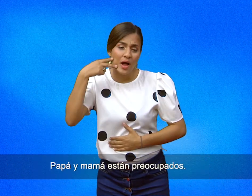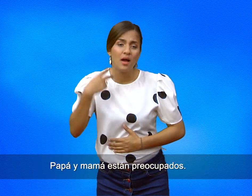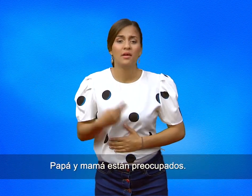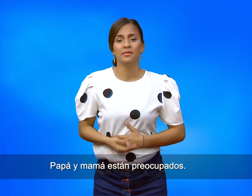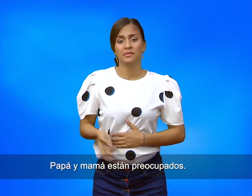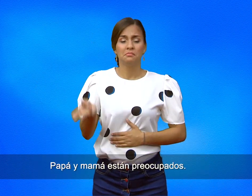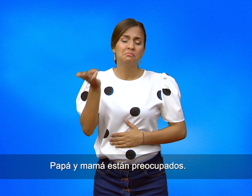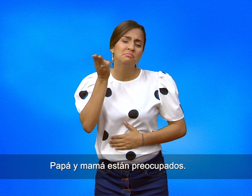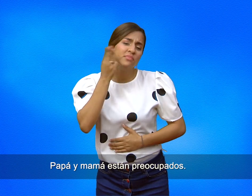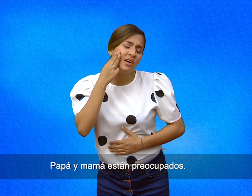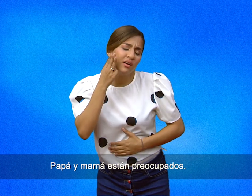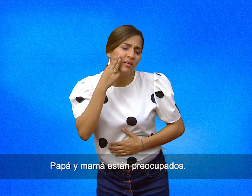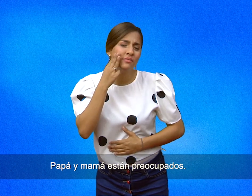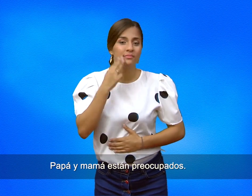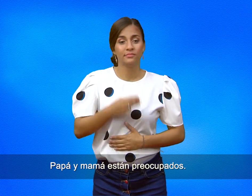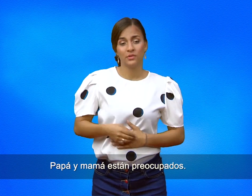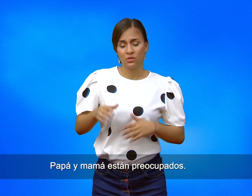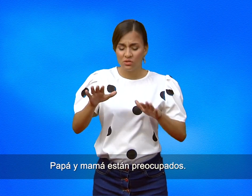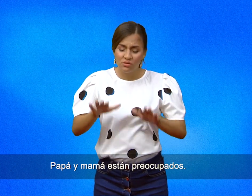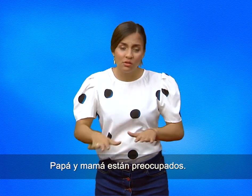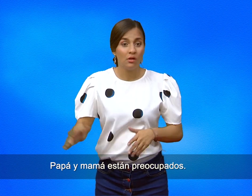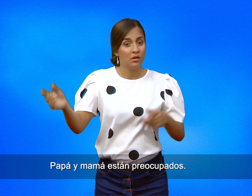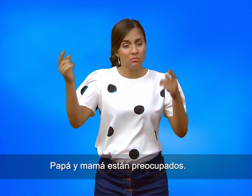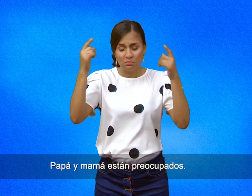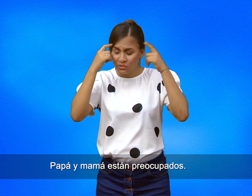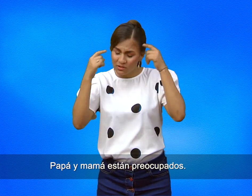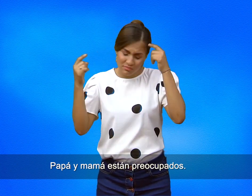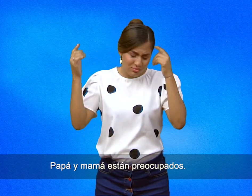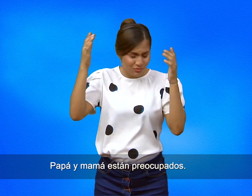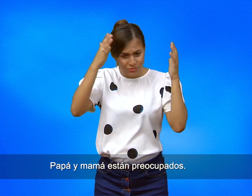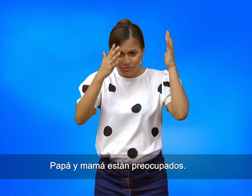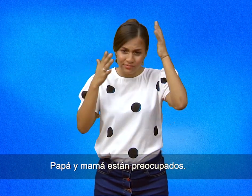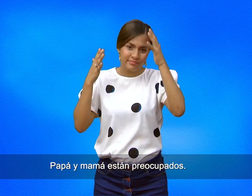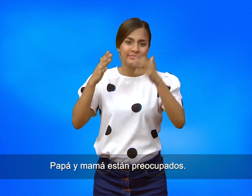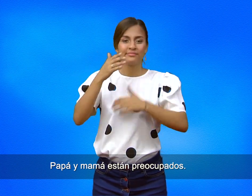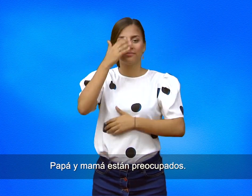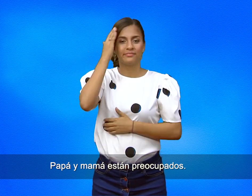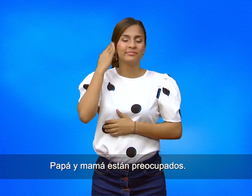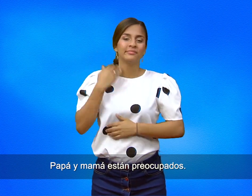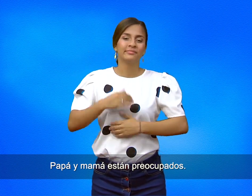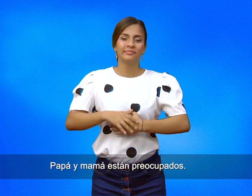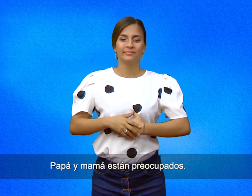Papá y mamá están preocupados.